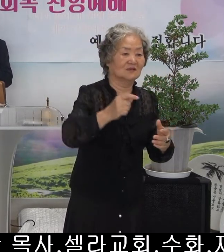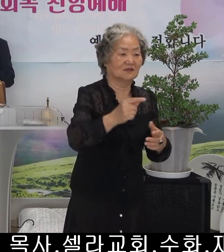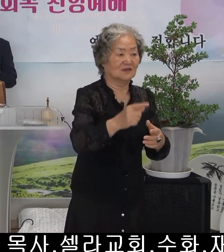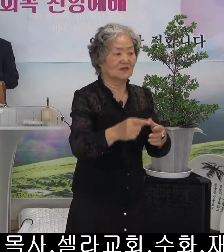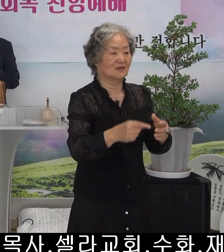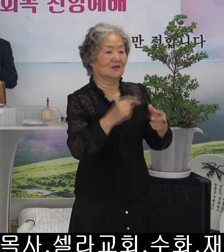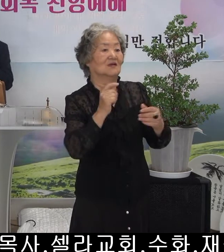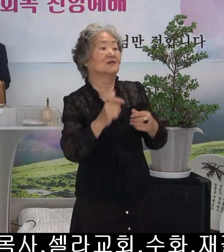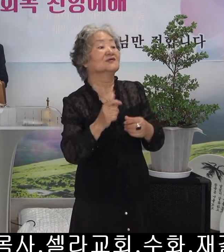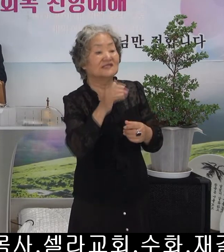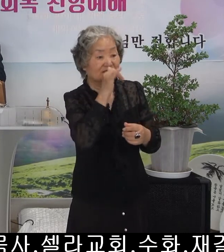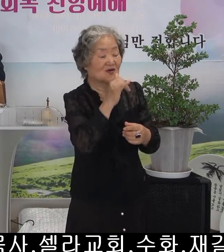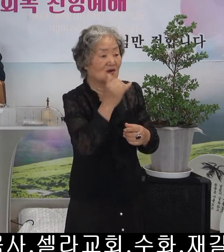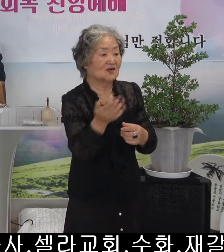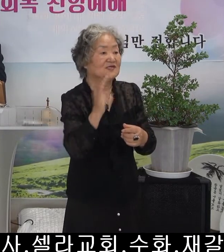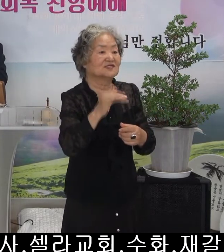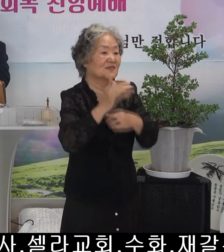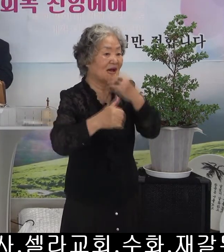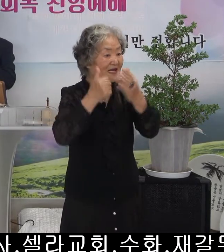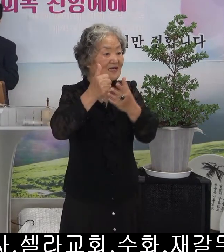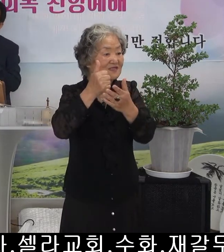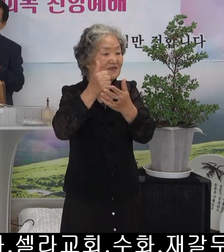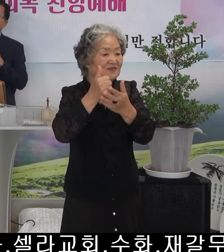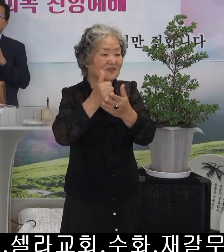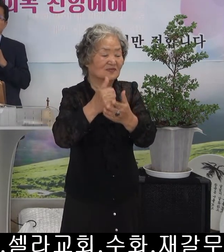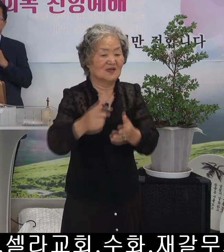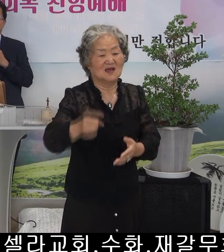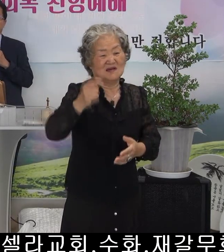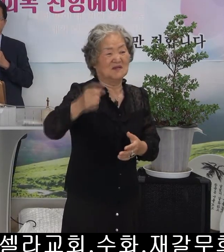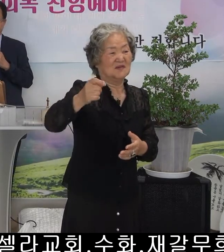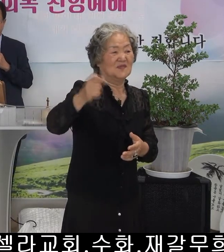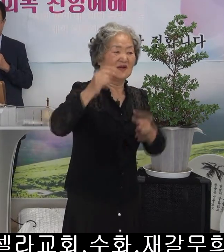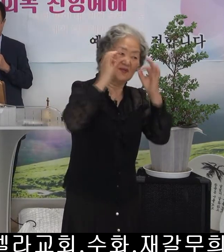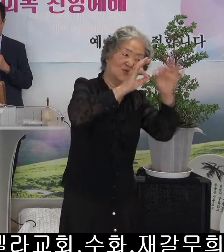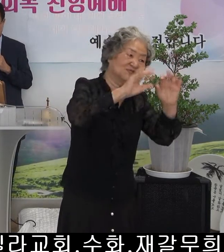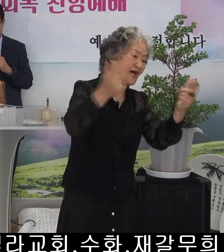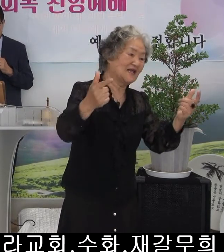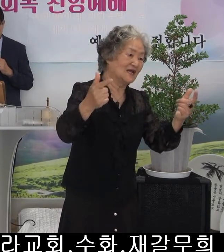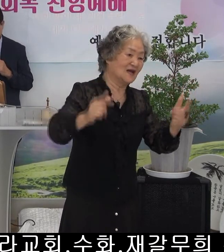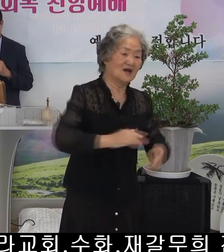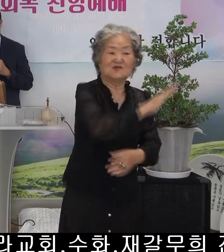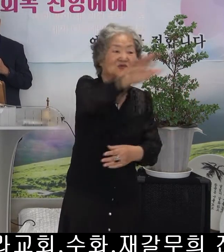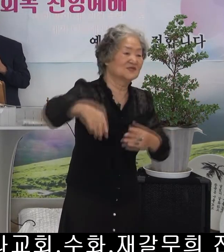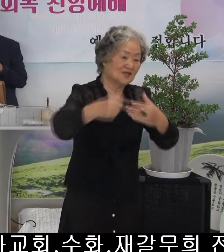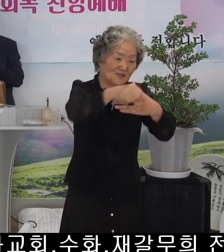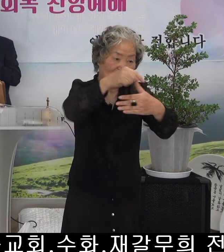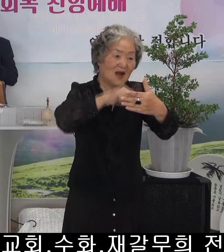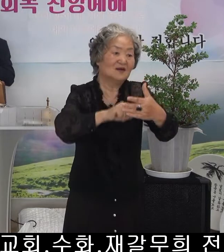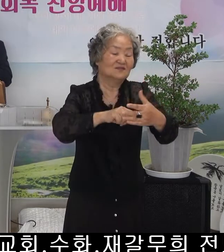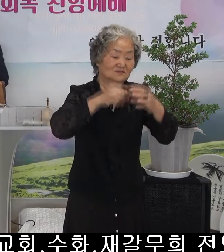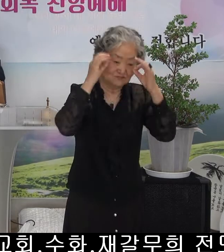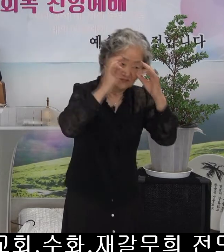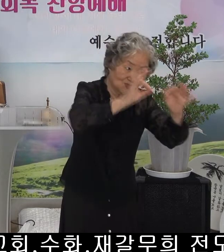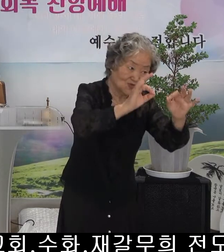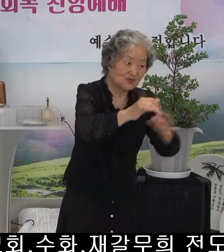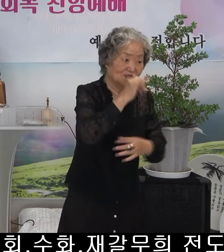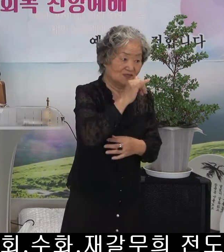저와 여러분들의 마음의 중심을 보고 계신다라고 성경은 말씀해주고 있어요. 예수님을 믿지 않는 사람들